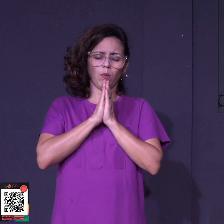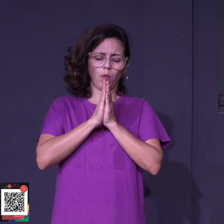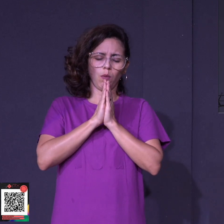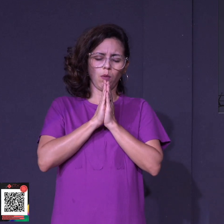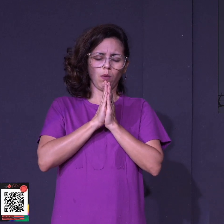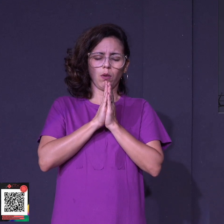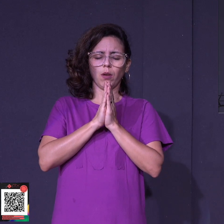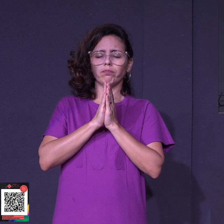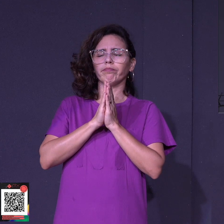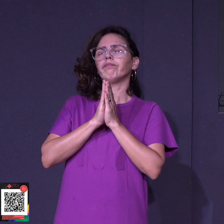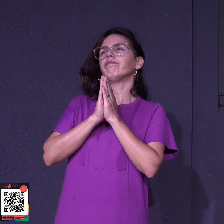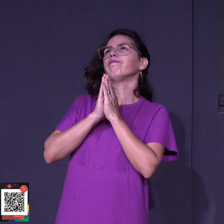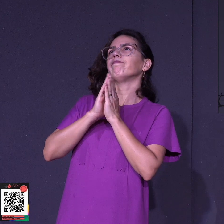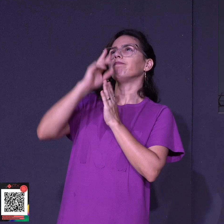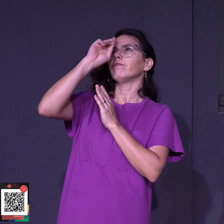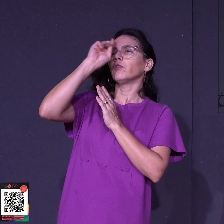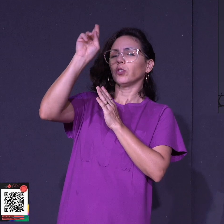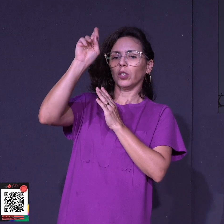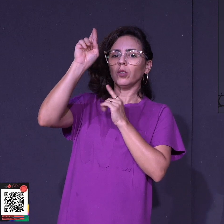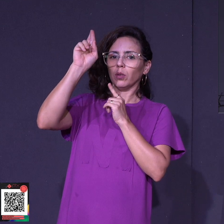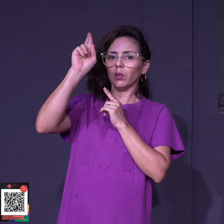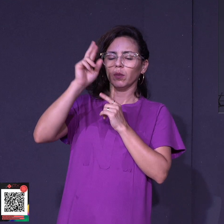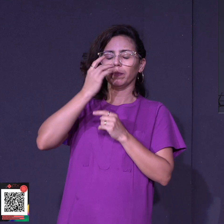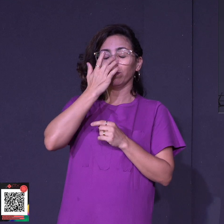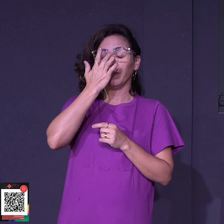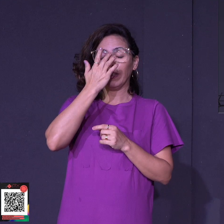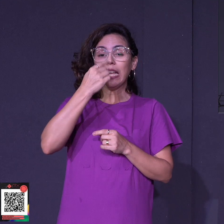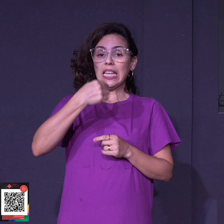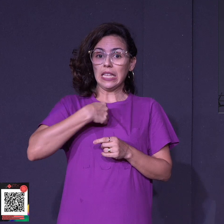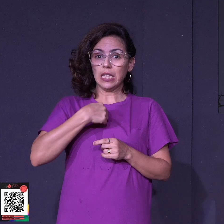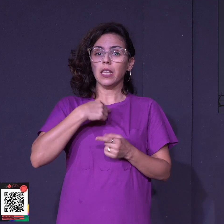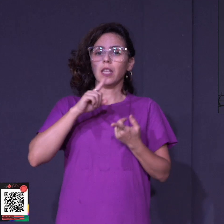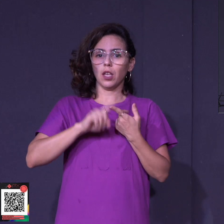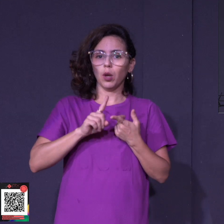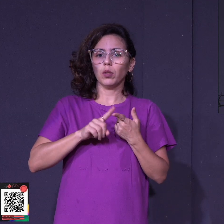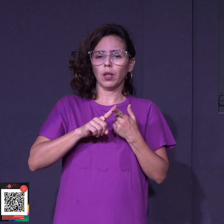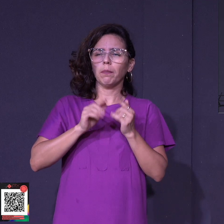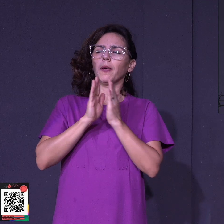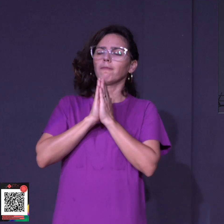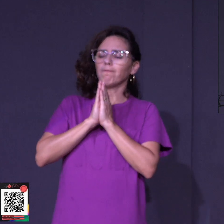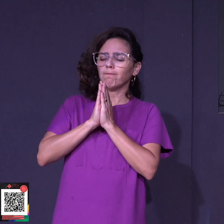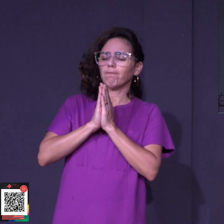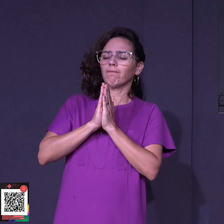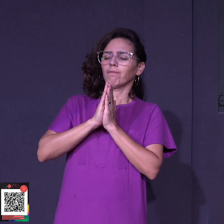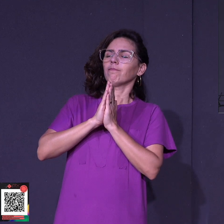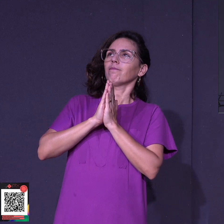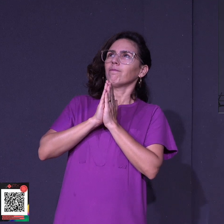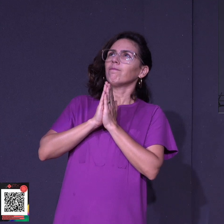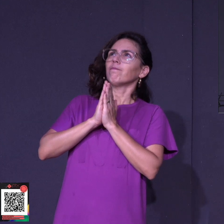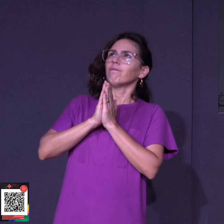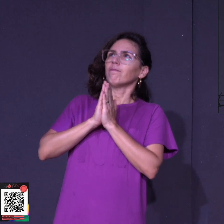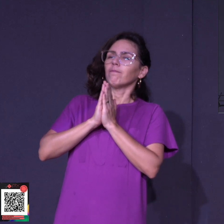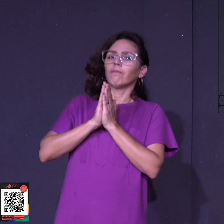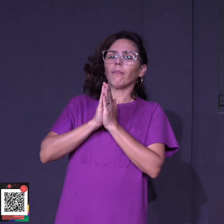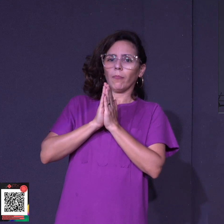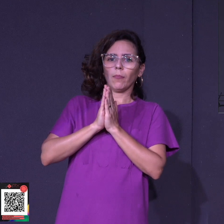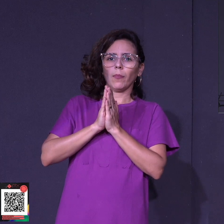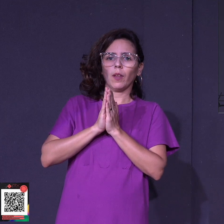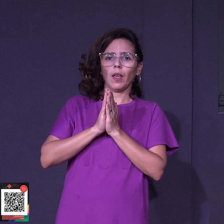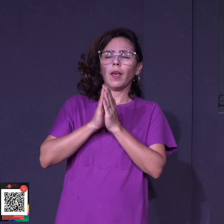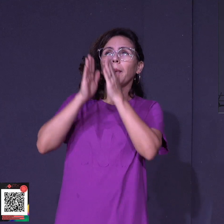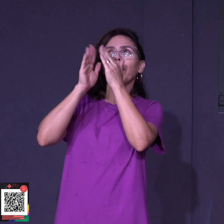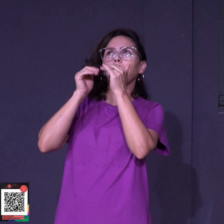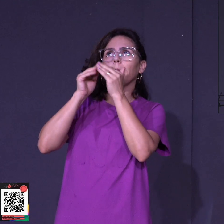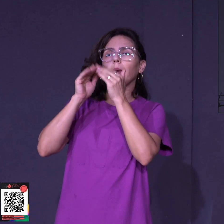igreja, pela minha vida, pela sua vida, para que possamos crescer no conhecimento da graça do Senhor. O clamor de Paulo era